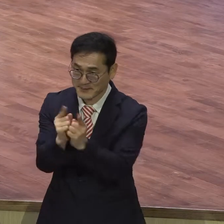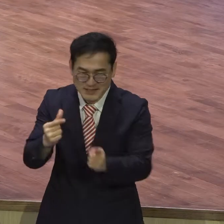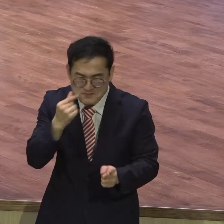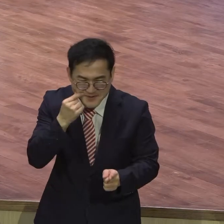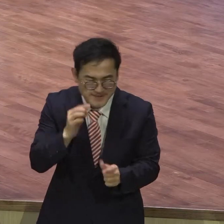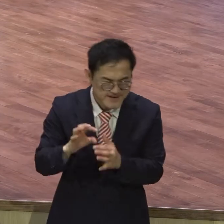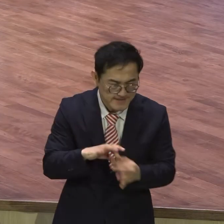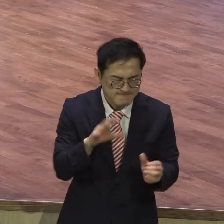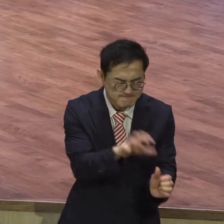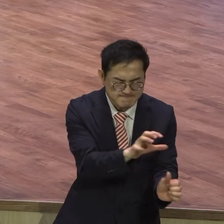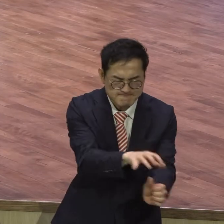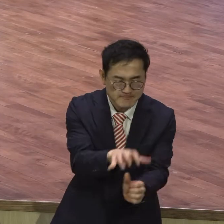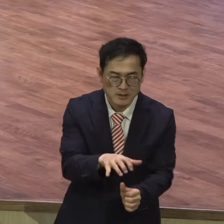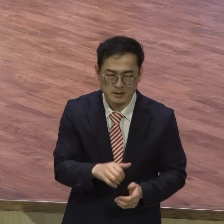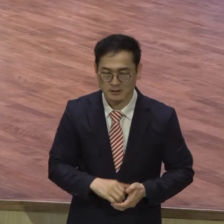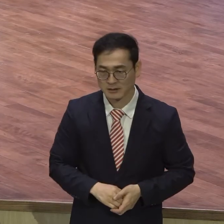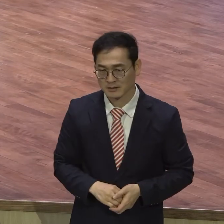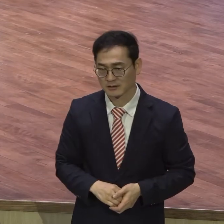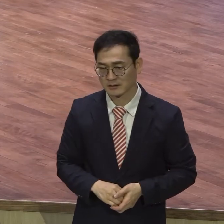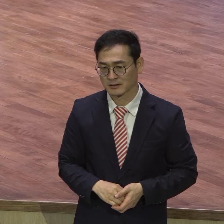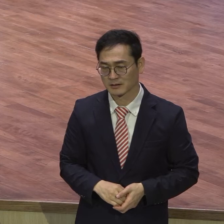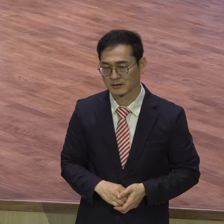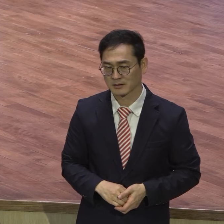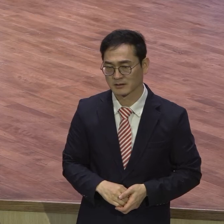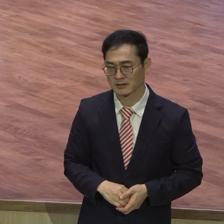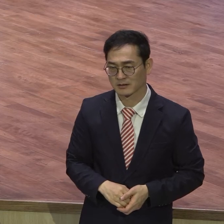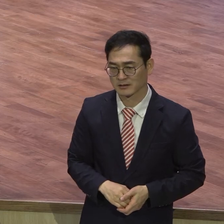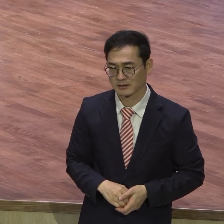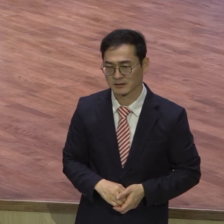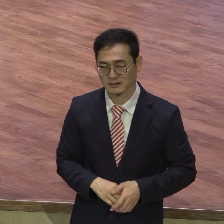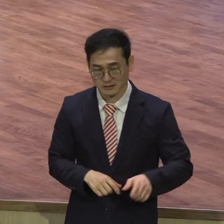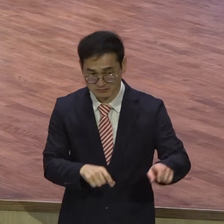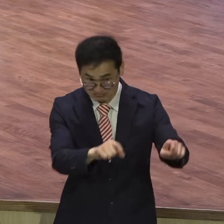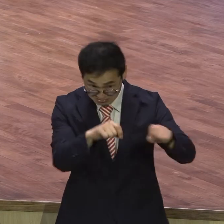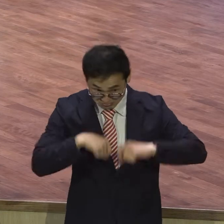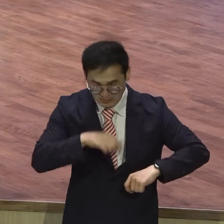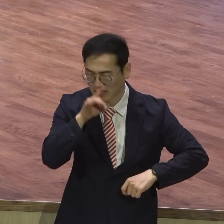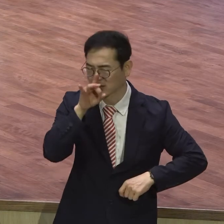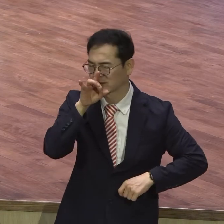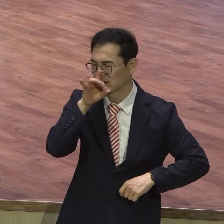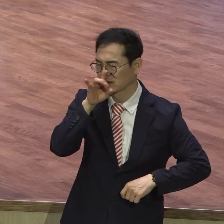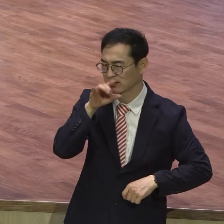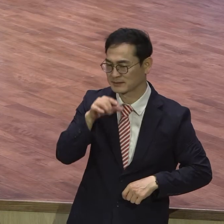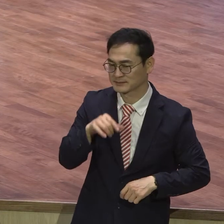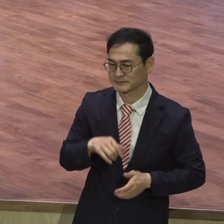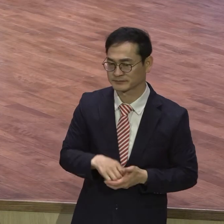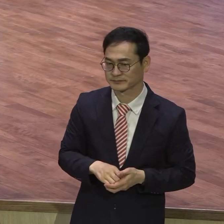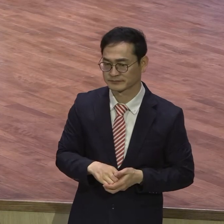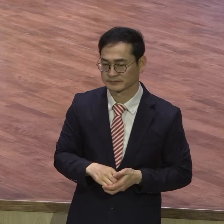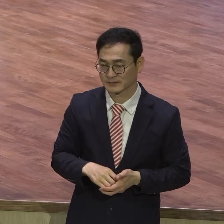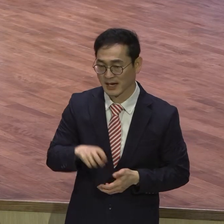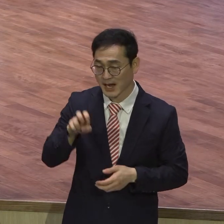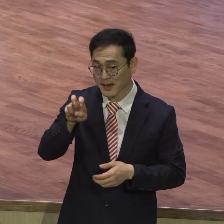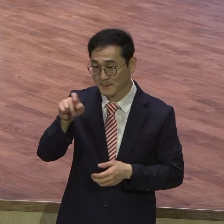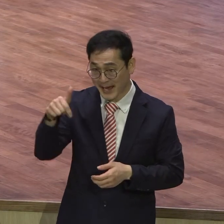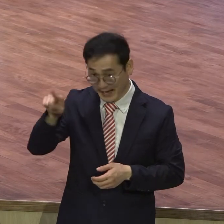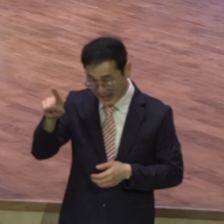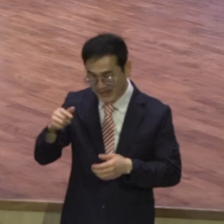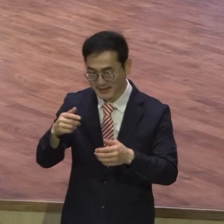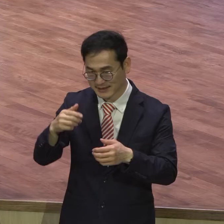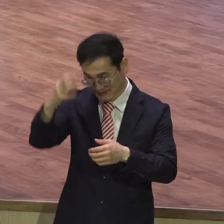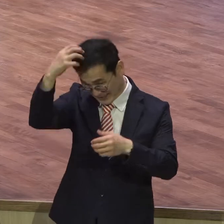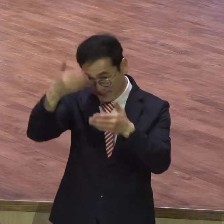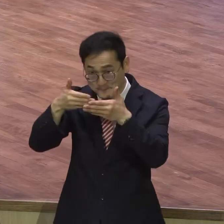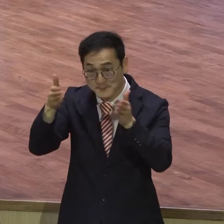바랍니다 그 작은 마가다라방에 그 소수 백이 있으면 시작된 그 교회가 로마를 장악해버렸다 그러니까 하나님이